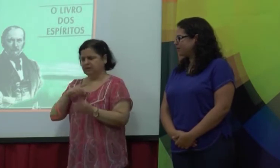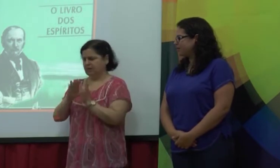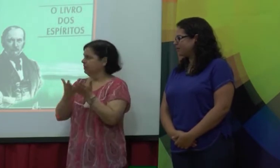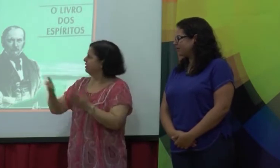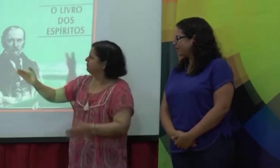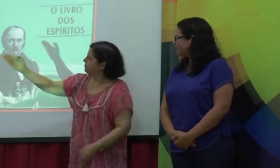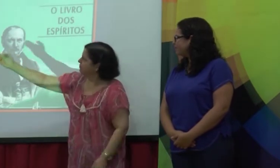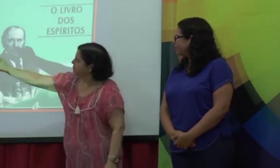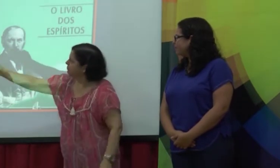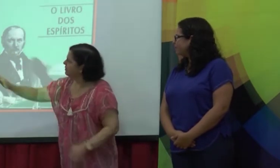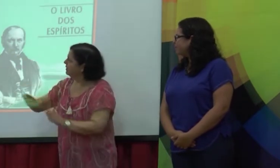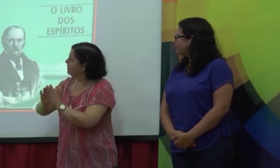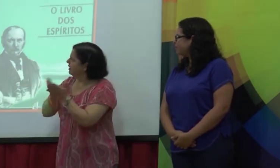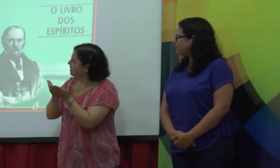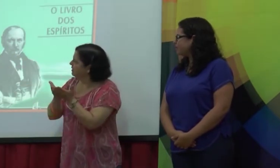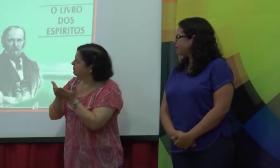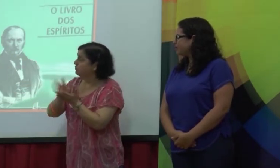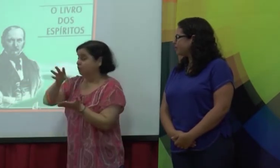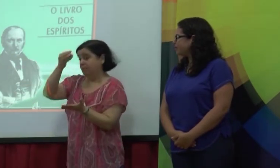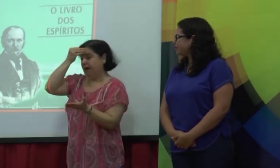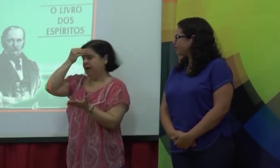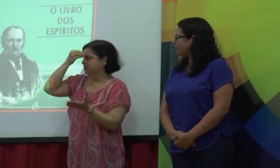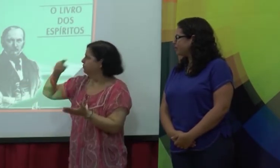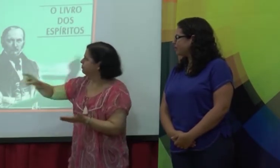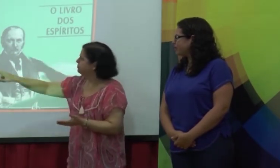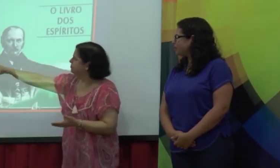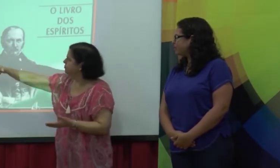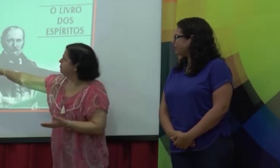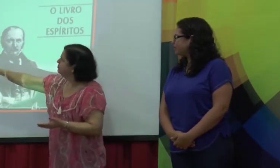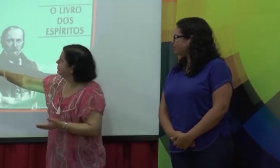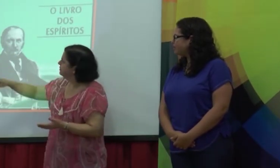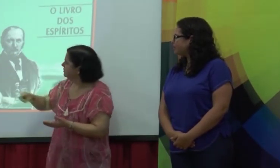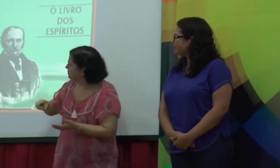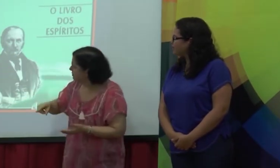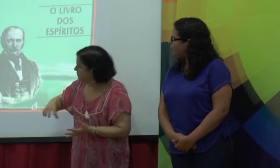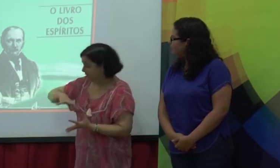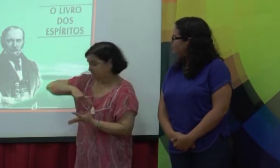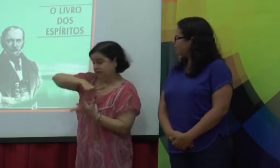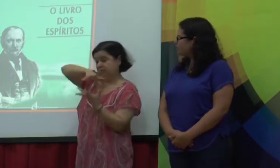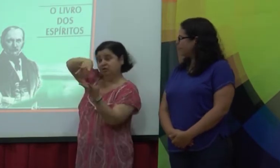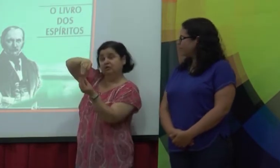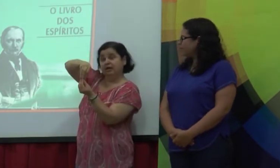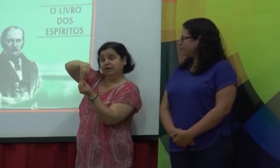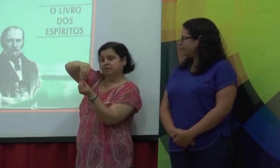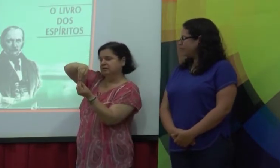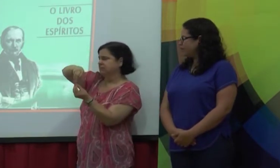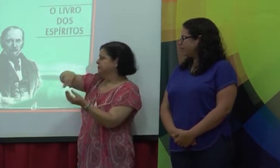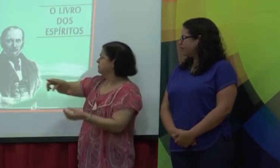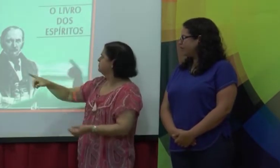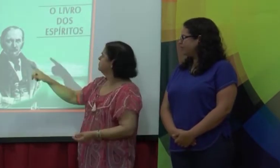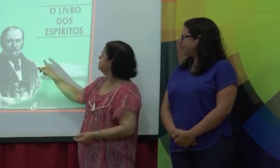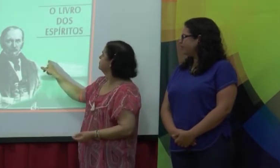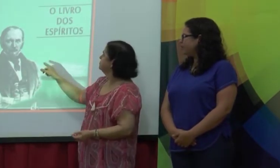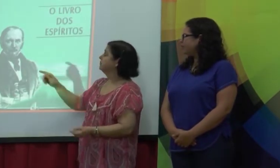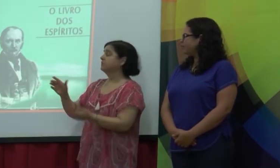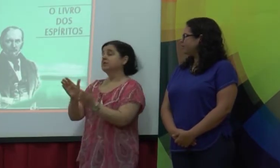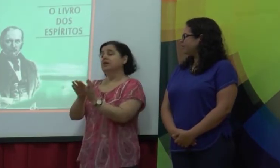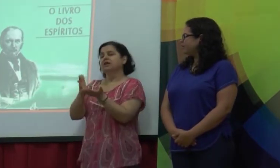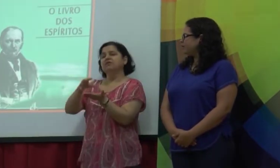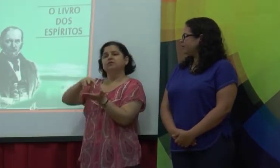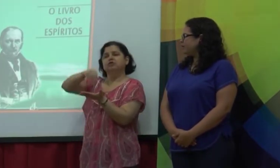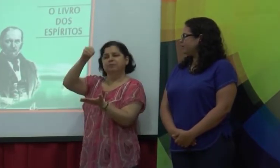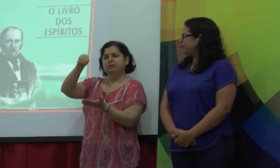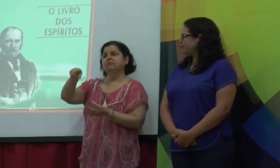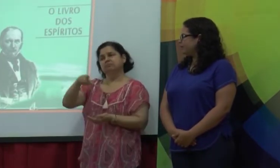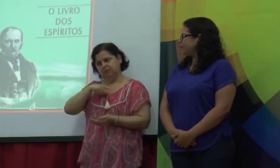encontramos esse conteúdo? Nos livros, no livro dos livros dos médiuns, na Gênese,